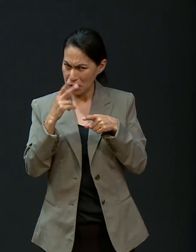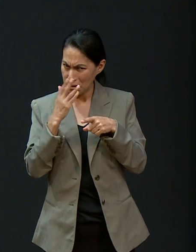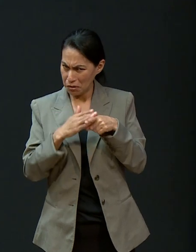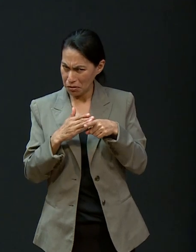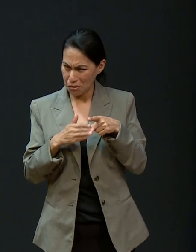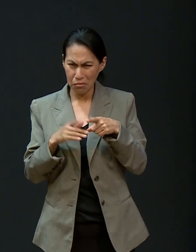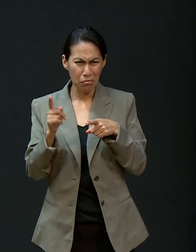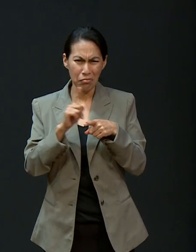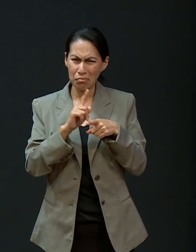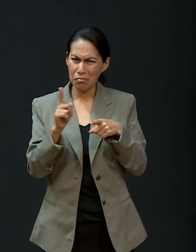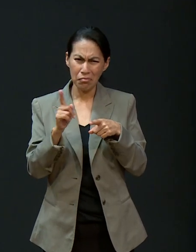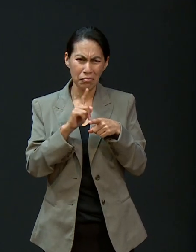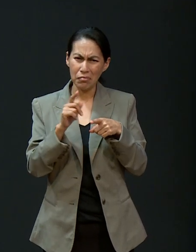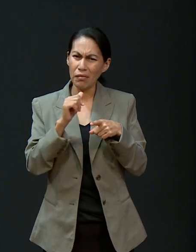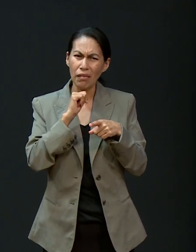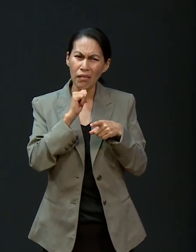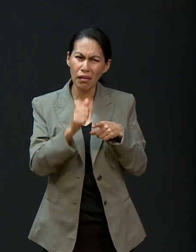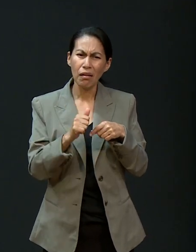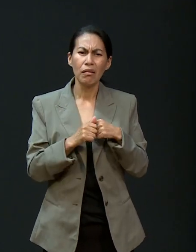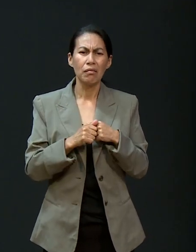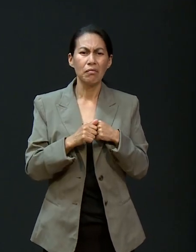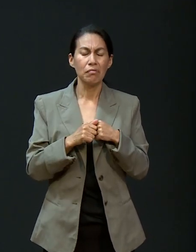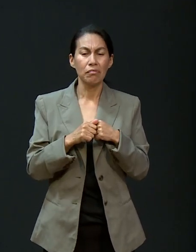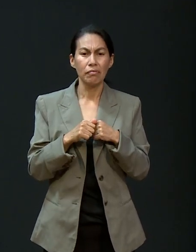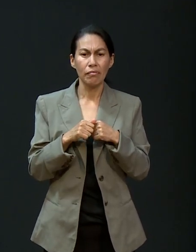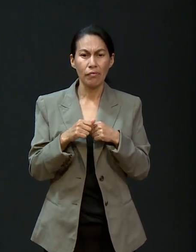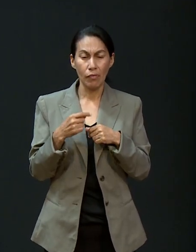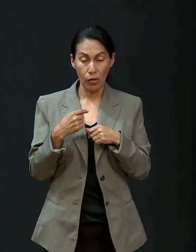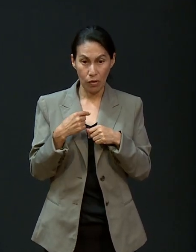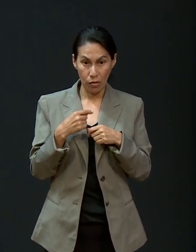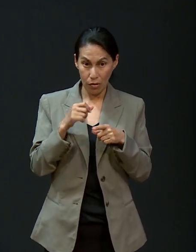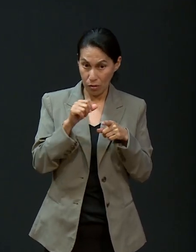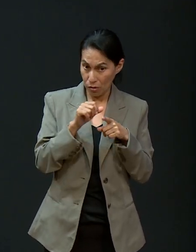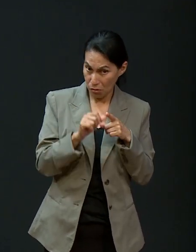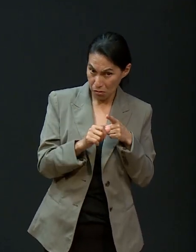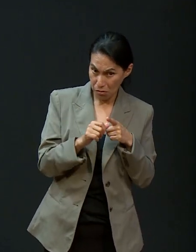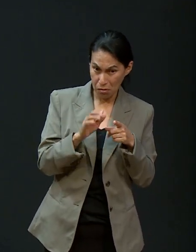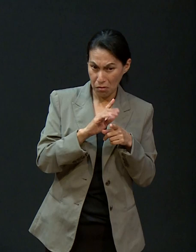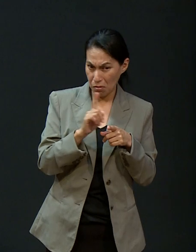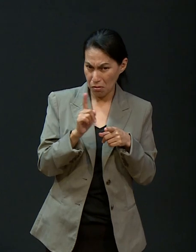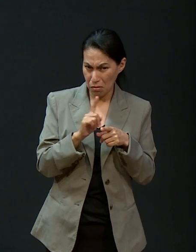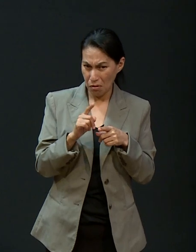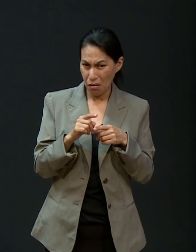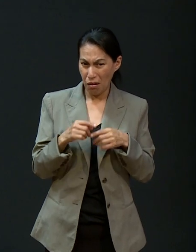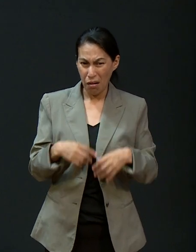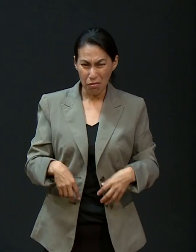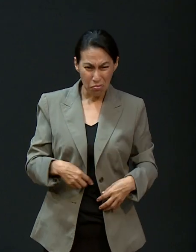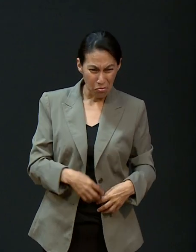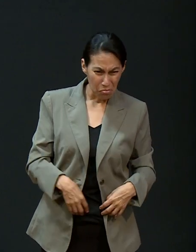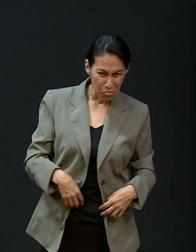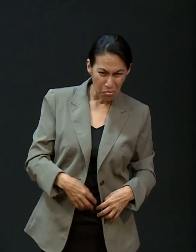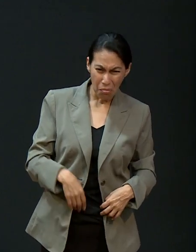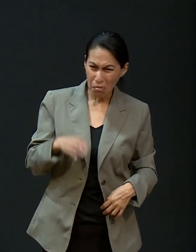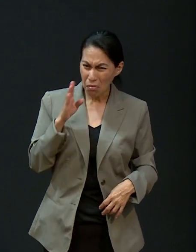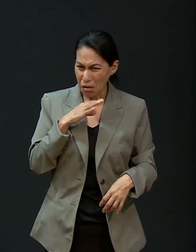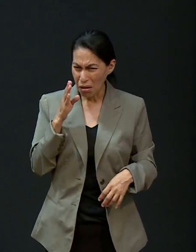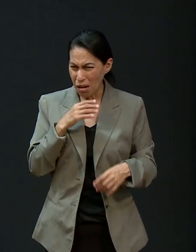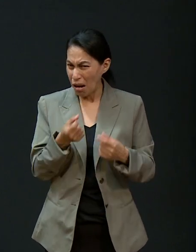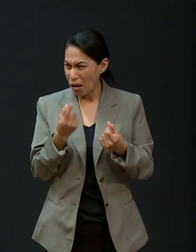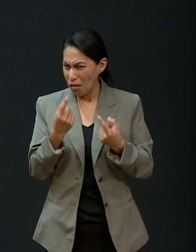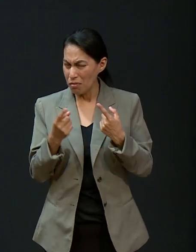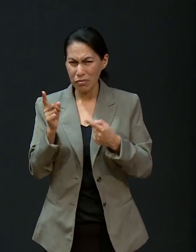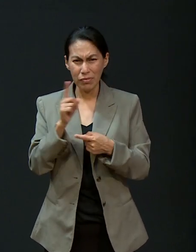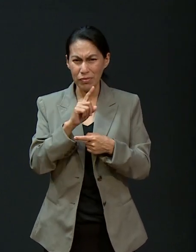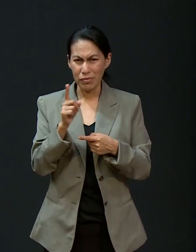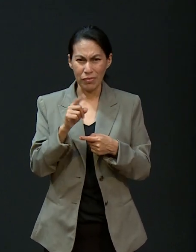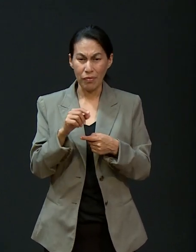ahí está sano. No, no tuve nada, incluso, no tuve ninguna secuela. Incluso algunos,